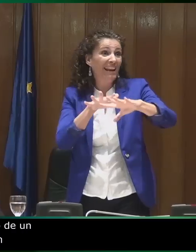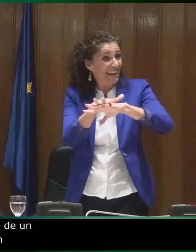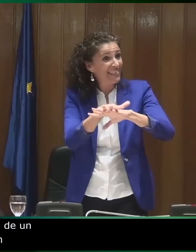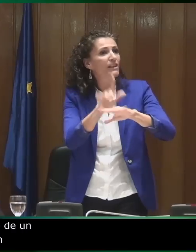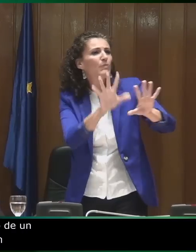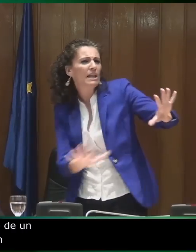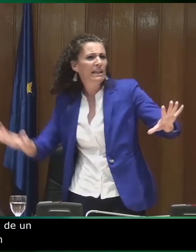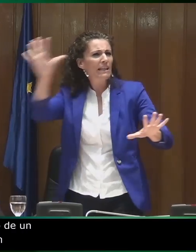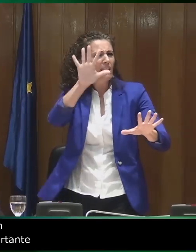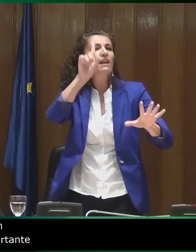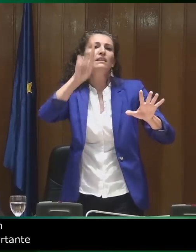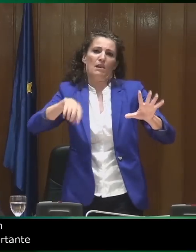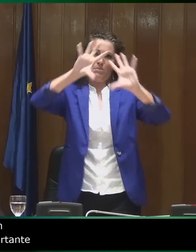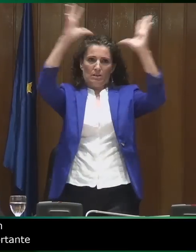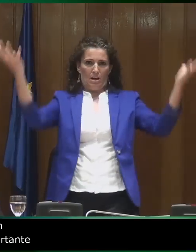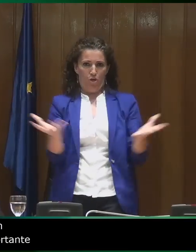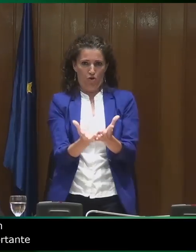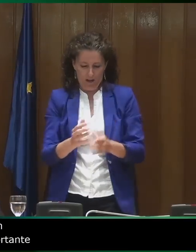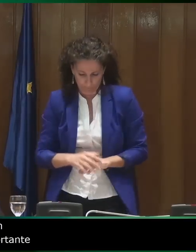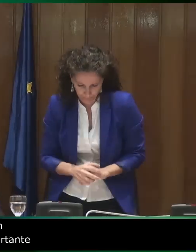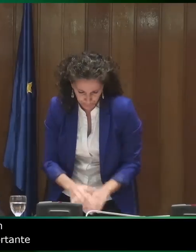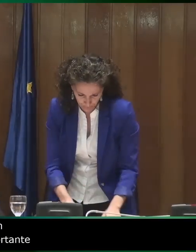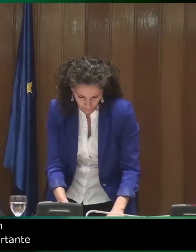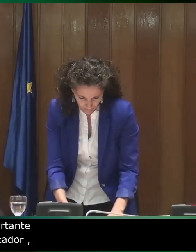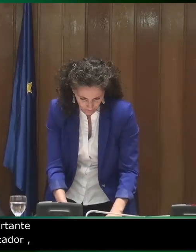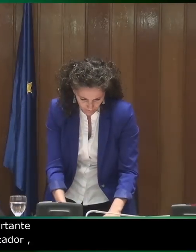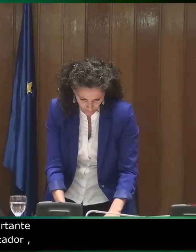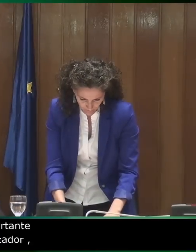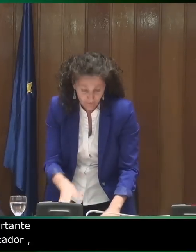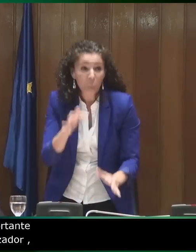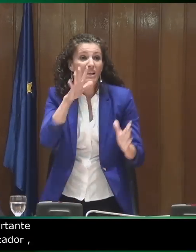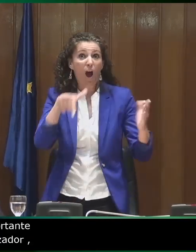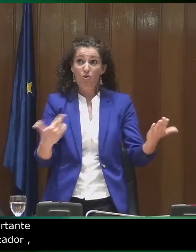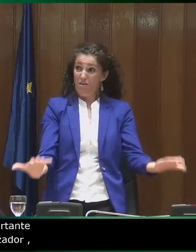el trabajo de investigaciones en red a nivel estatal, pero también a nivel global.